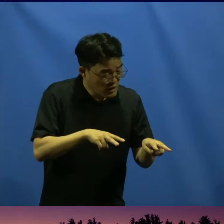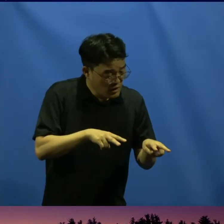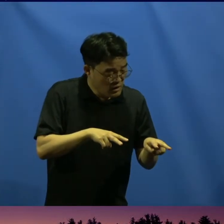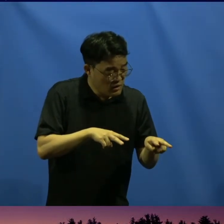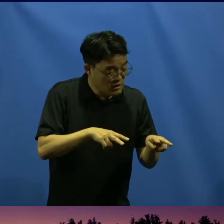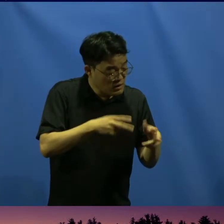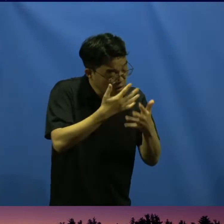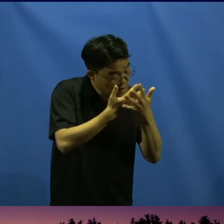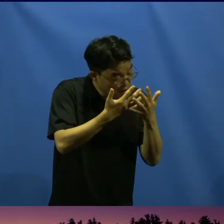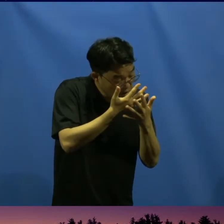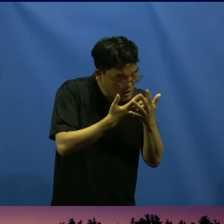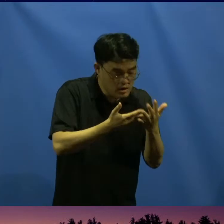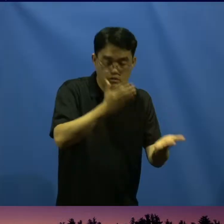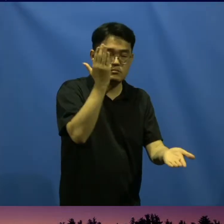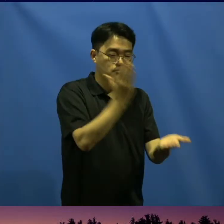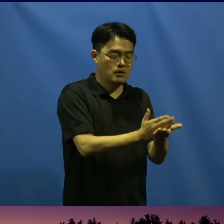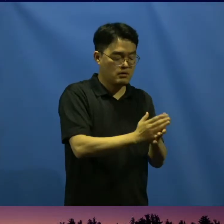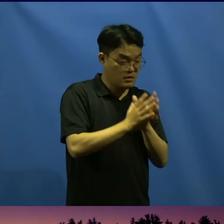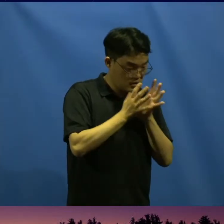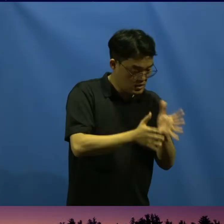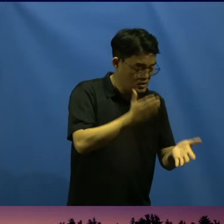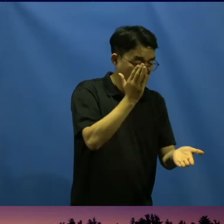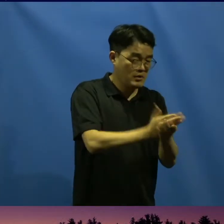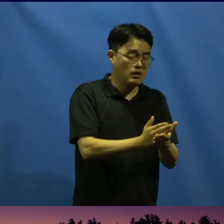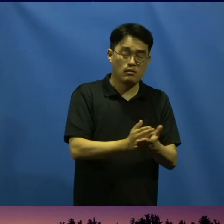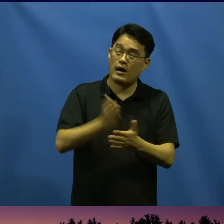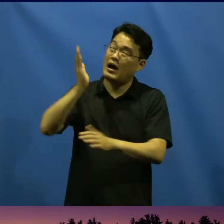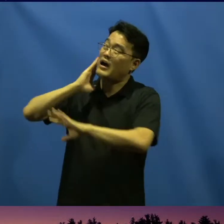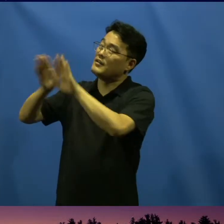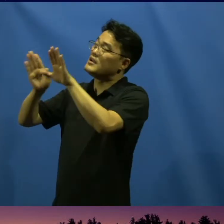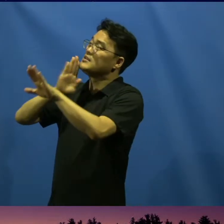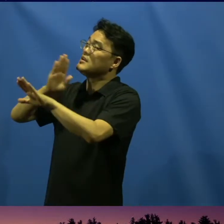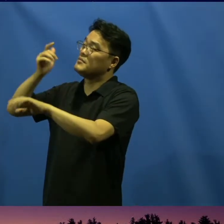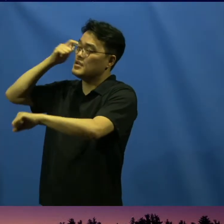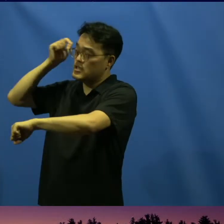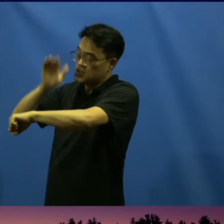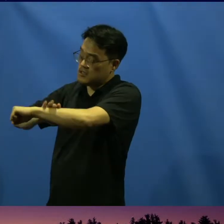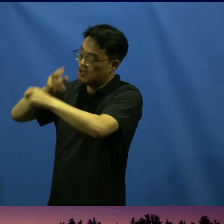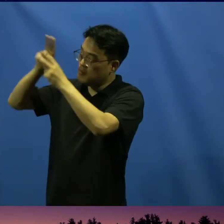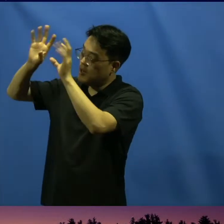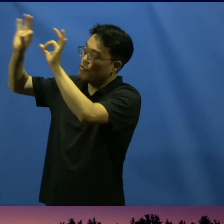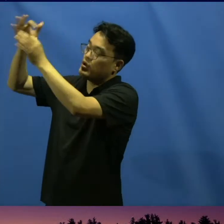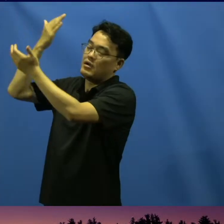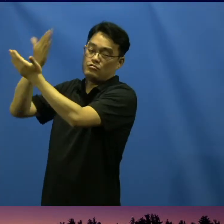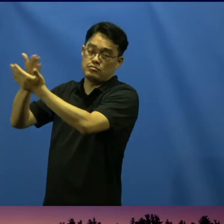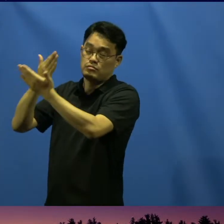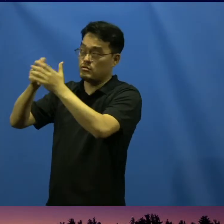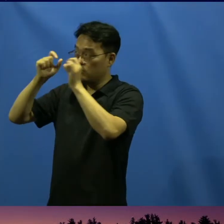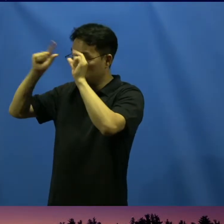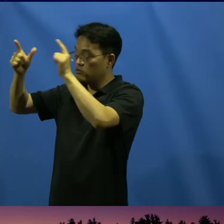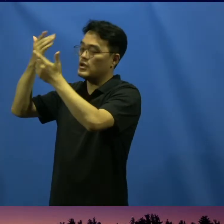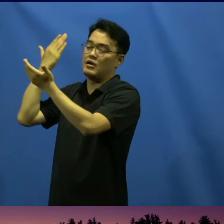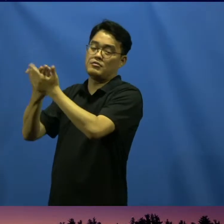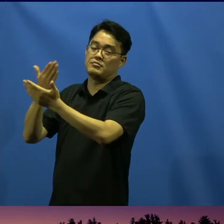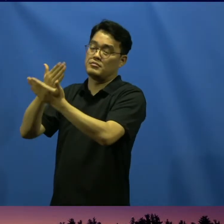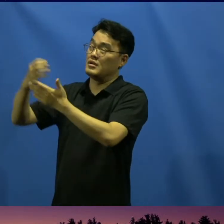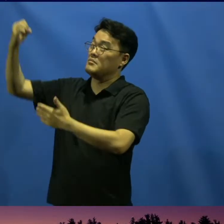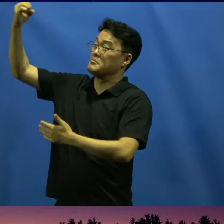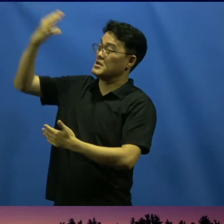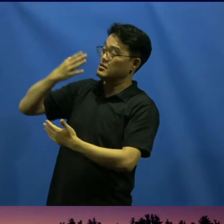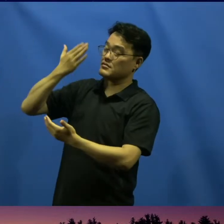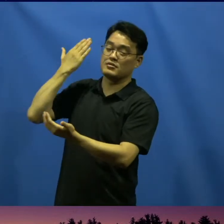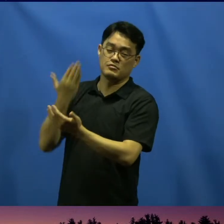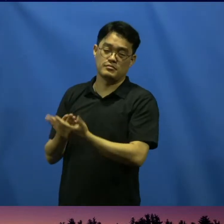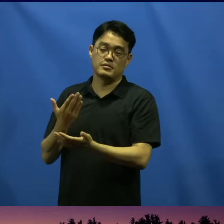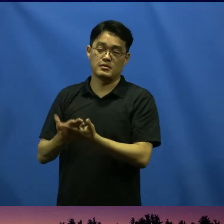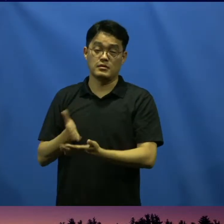지혜를 허락하여 주시옵소서. 우리의 눈을 뜨게 하여 주시옵소서. 인생의 빛을 보게 하여 주시옵소서. 내가